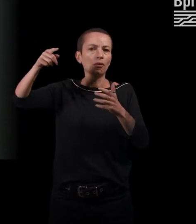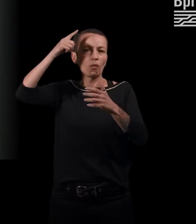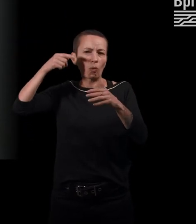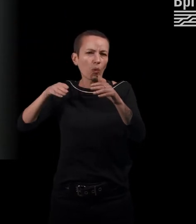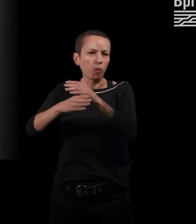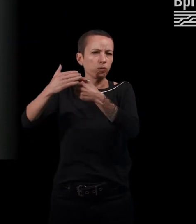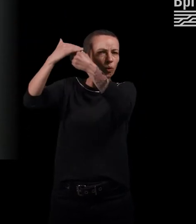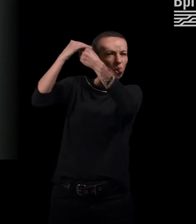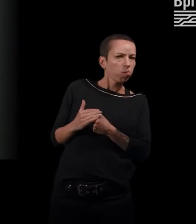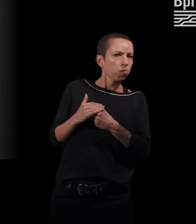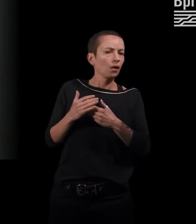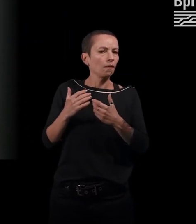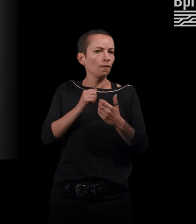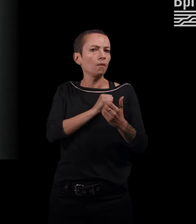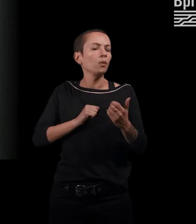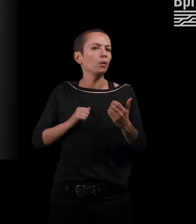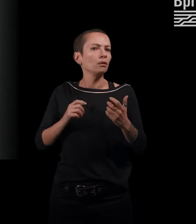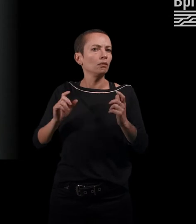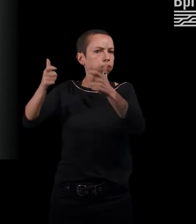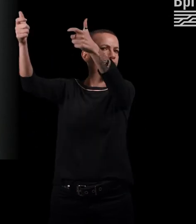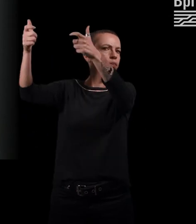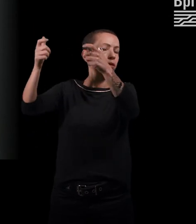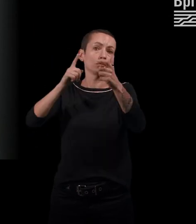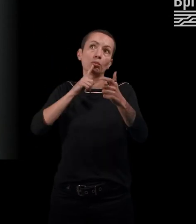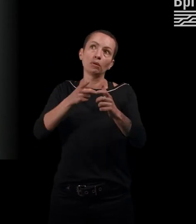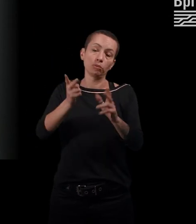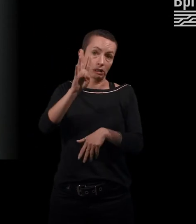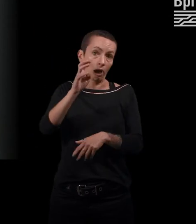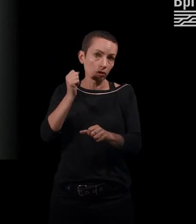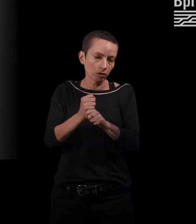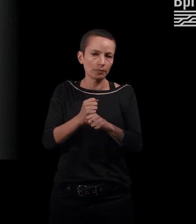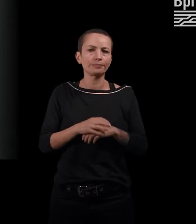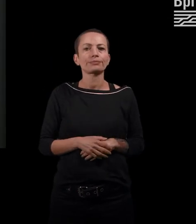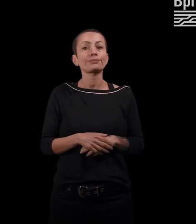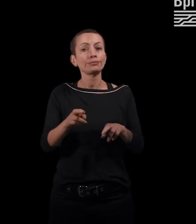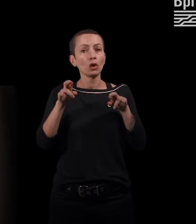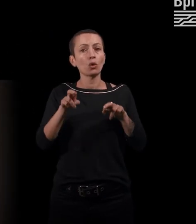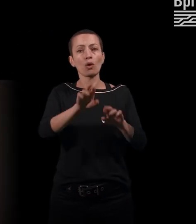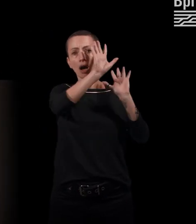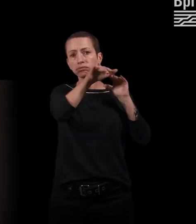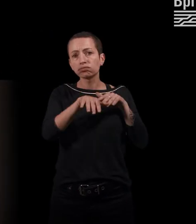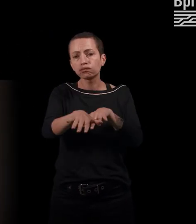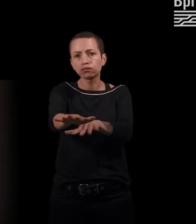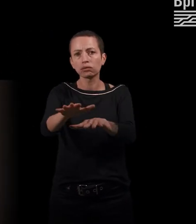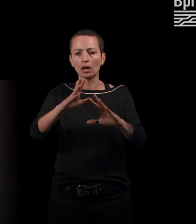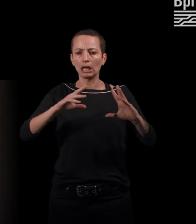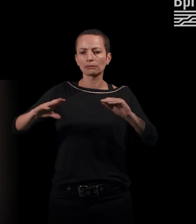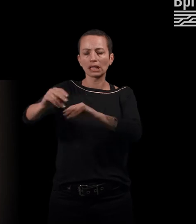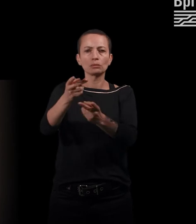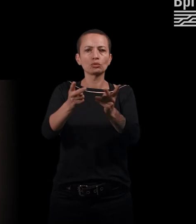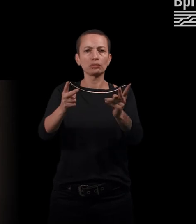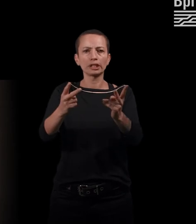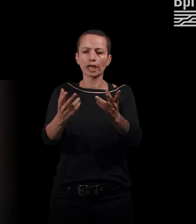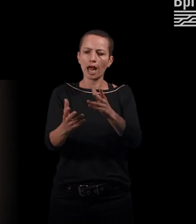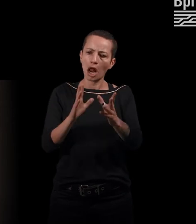qui est corrompue, qui les opprime depuis quarantaine d'années maintenant. Descendre dans la rue, reprendre cet espace public,